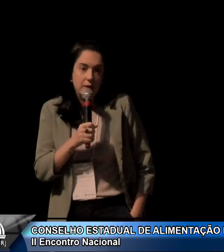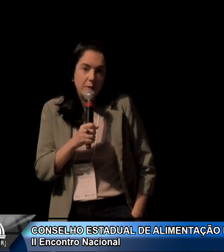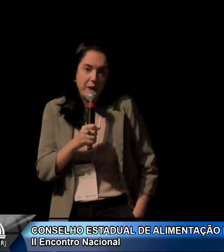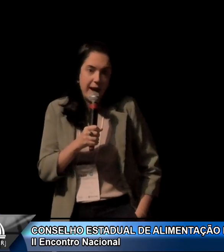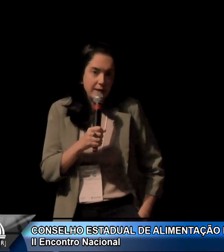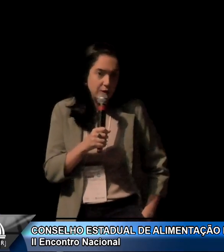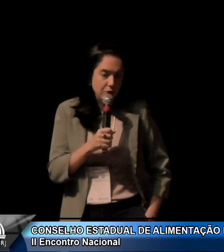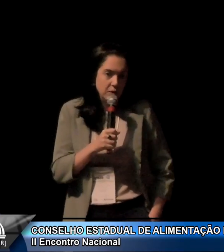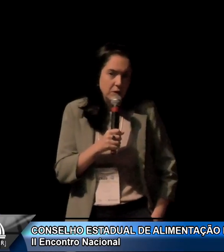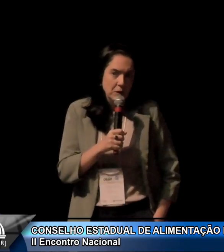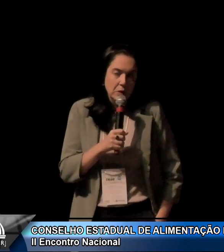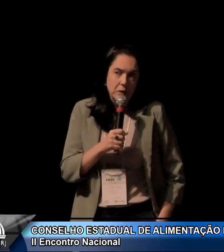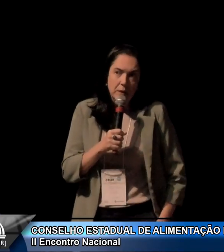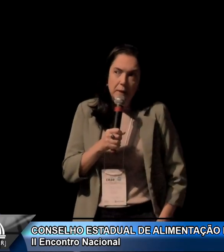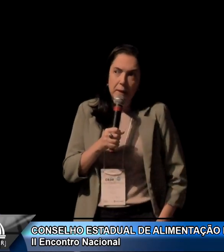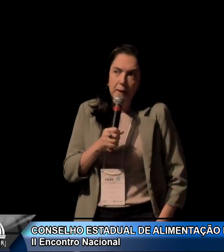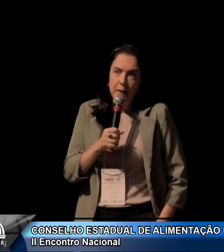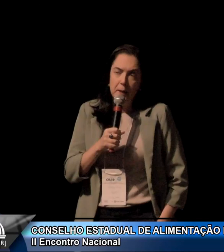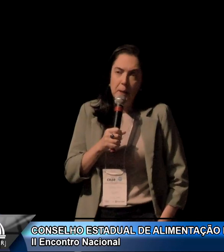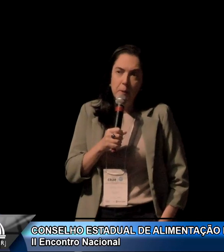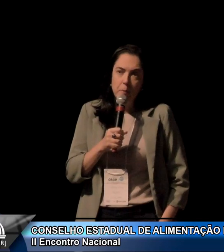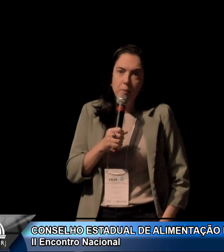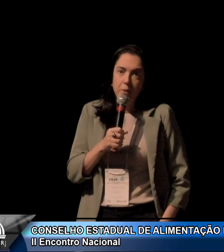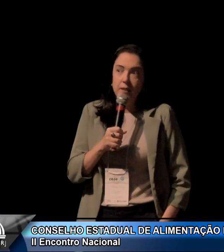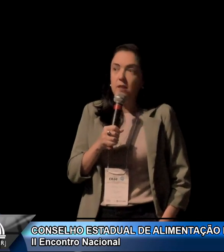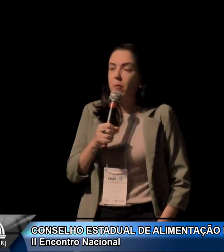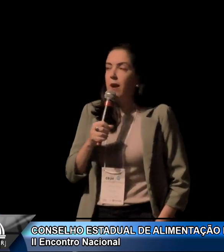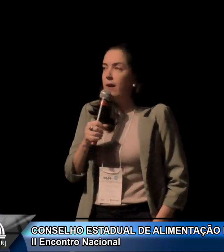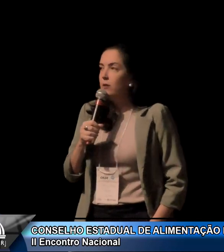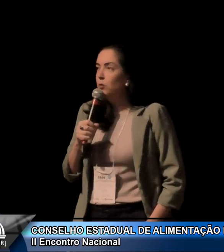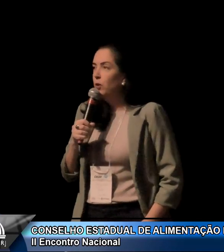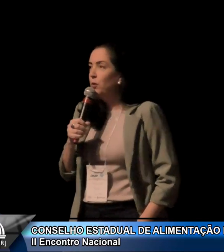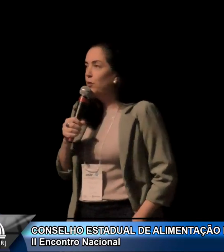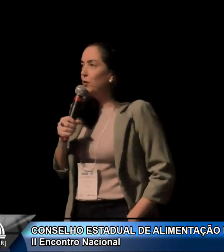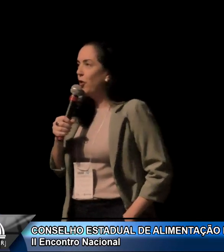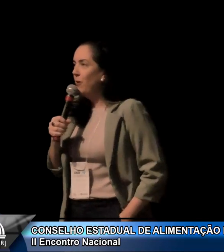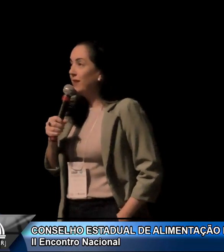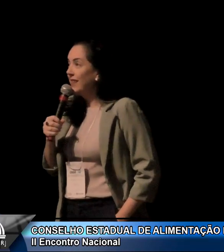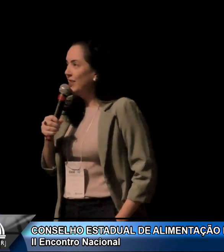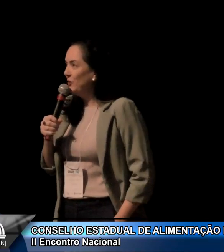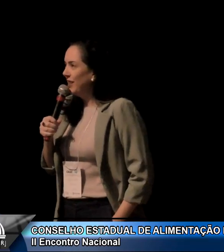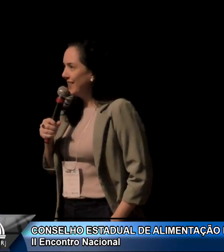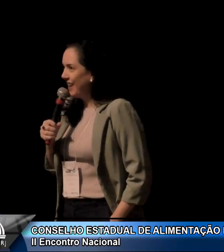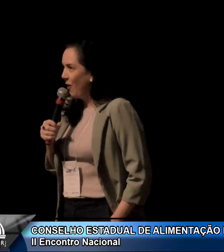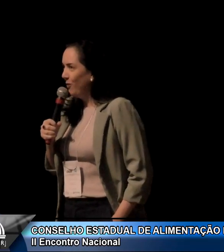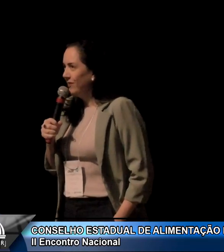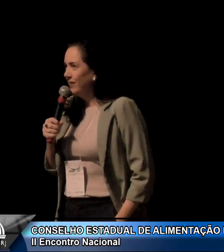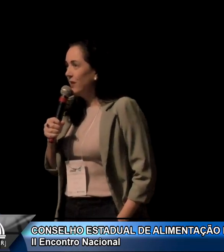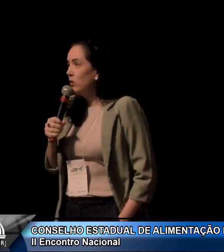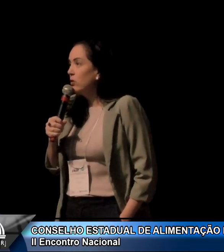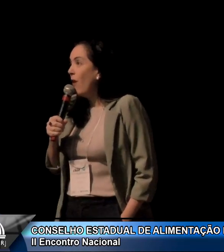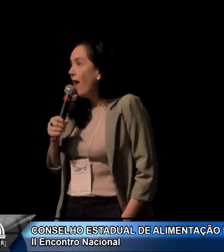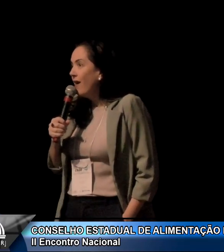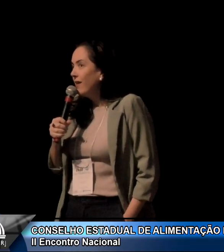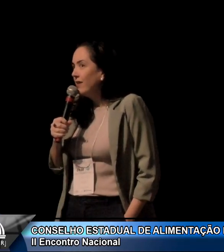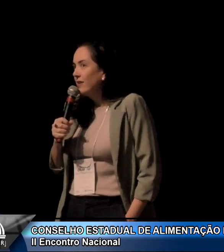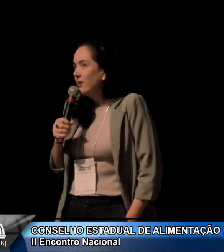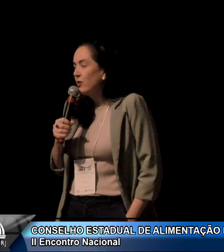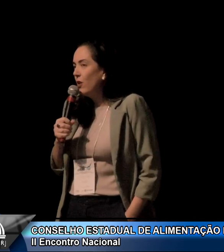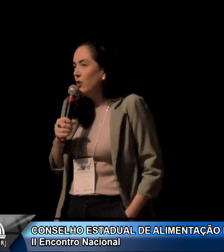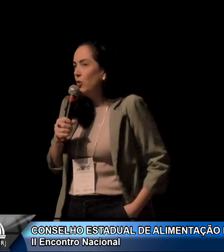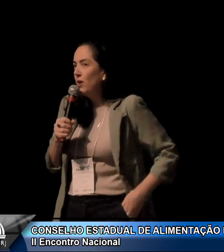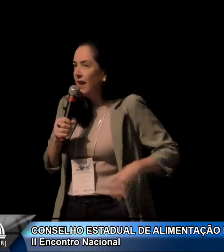lei de diretrizes e bases para ser trabalhada no currículo de forma transversal então só